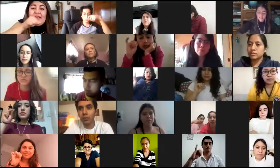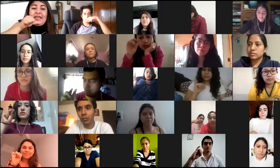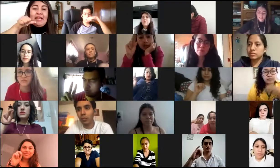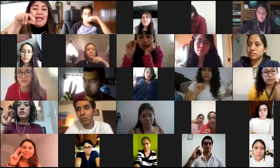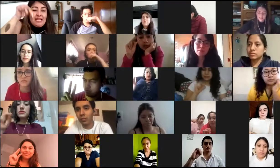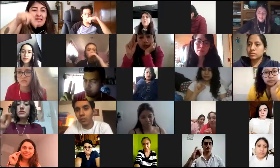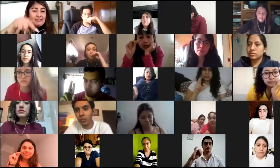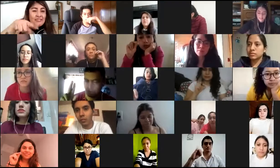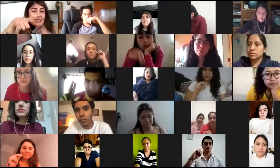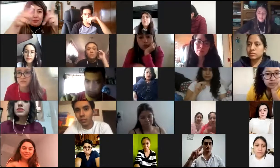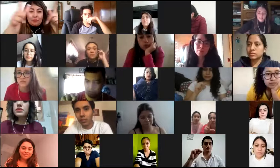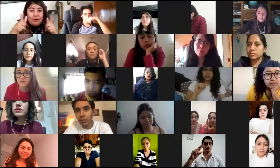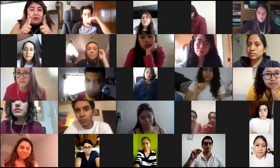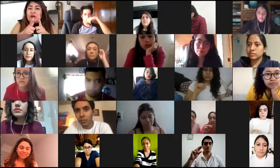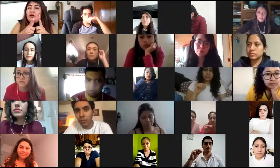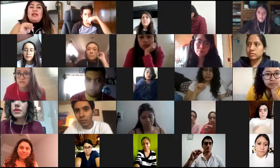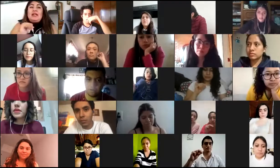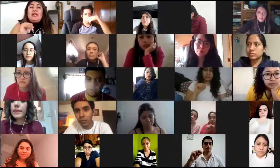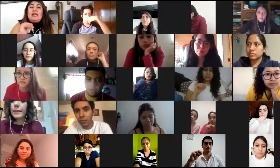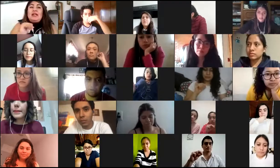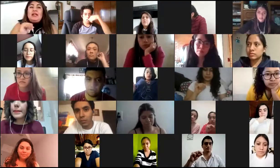Ali, en este grupo